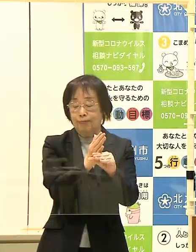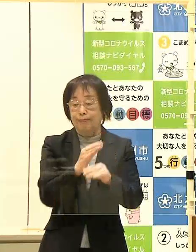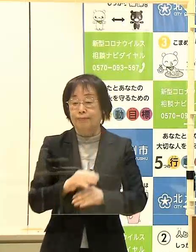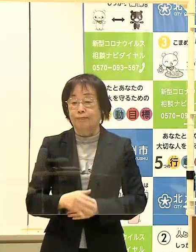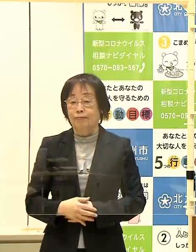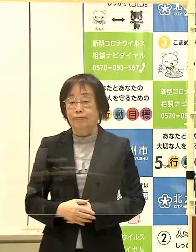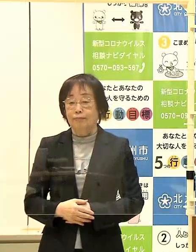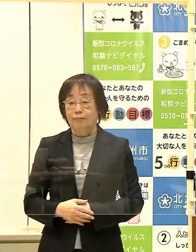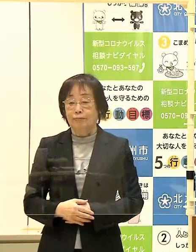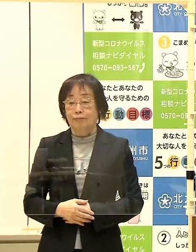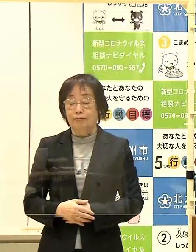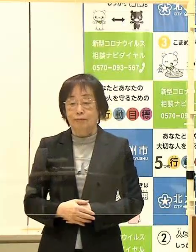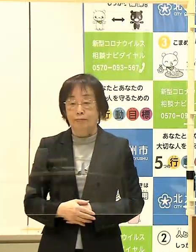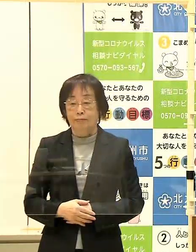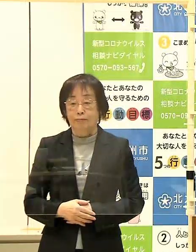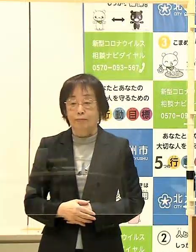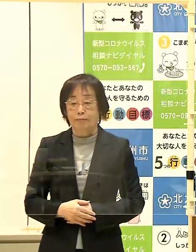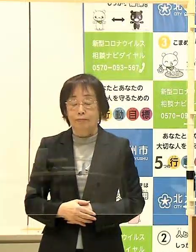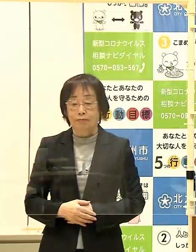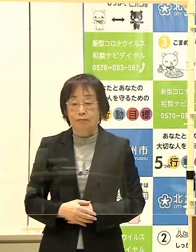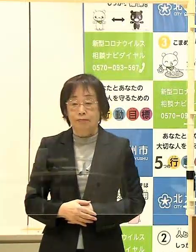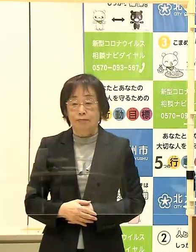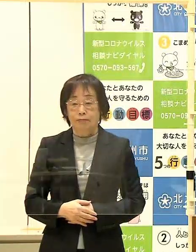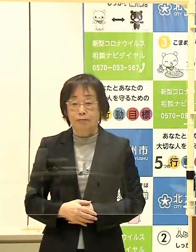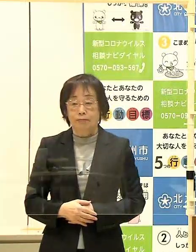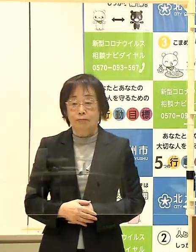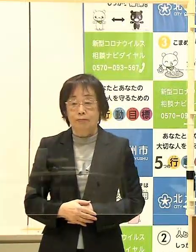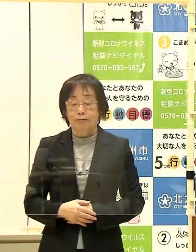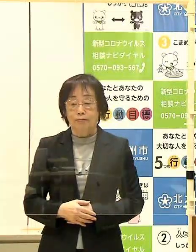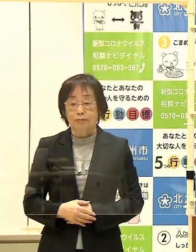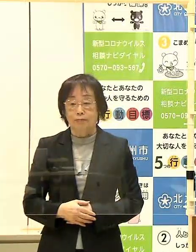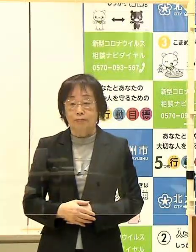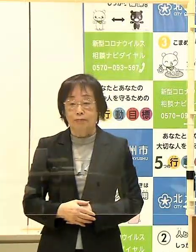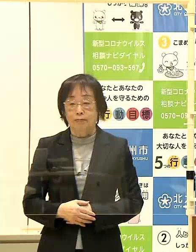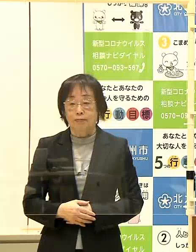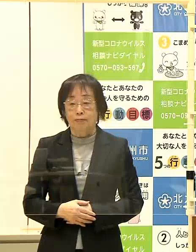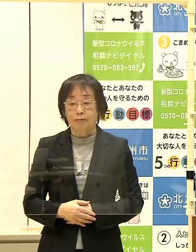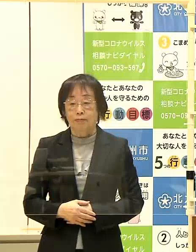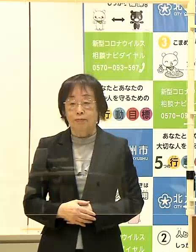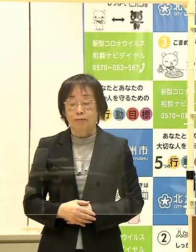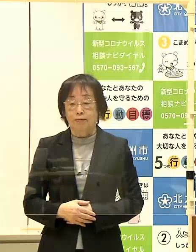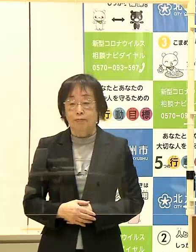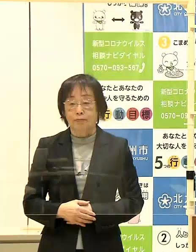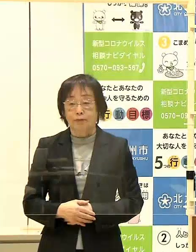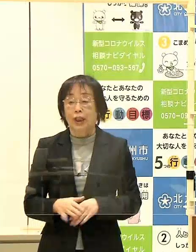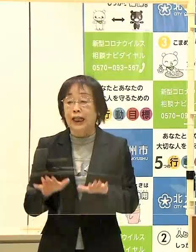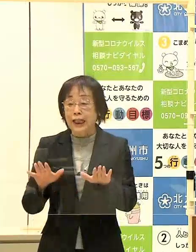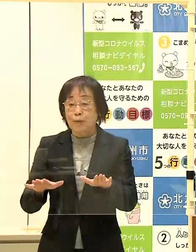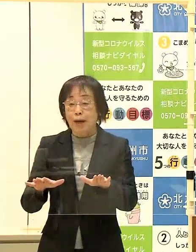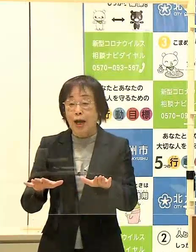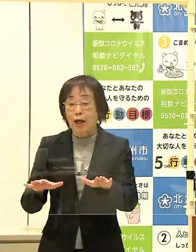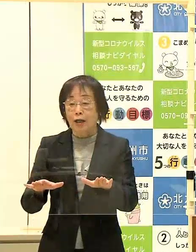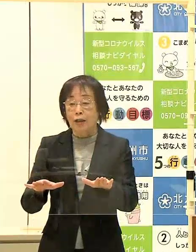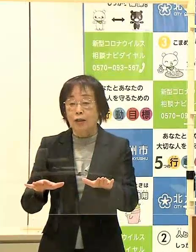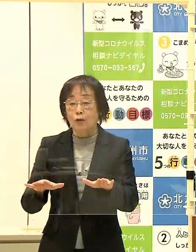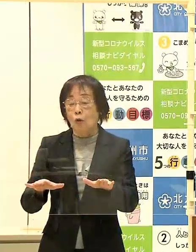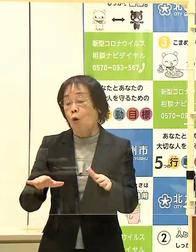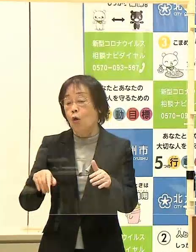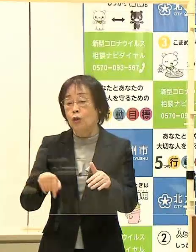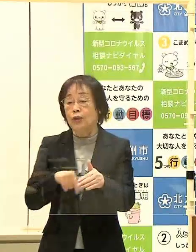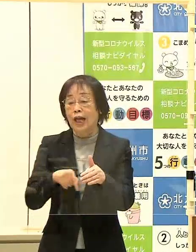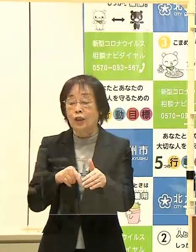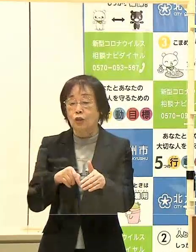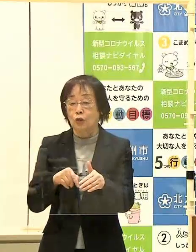今の時点で具体的にこういうところで追加をするということはあの控えたいと思いますけれど